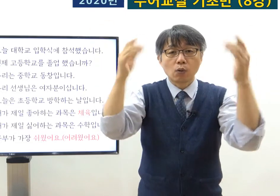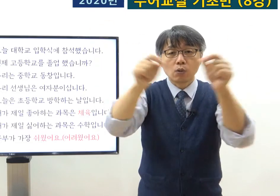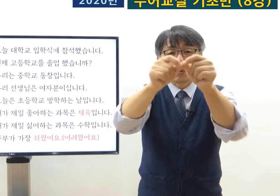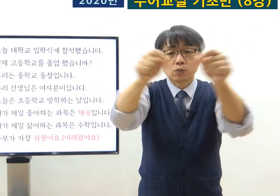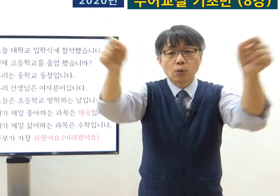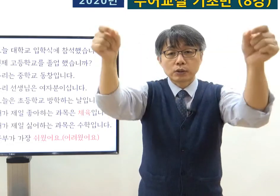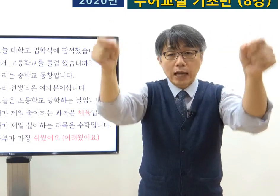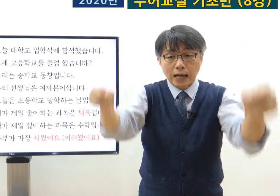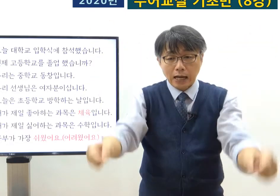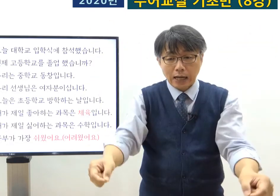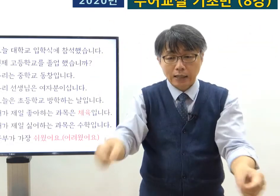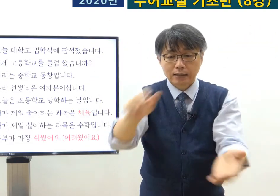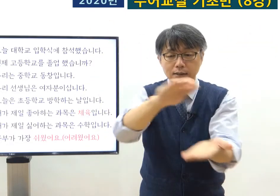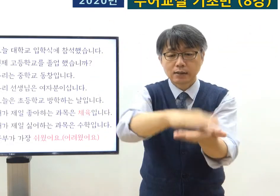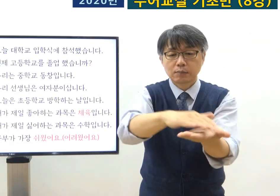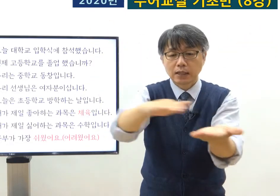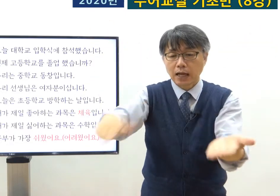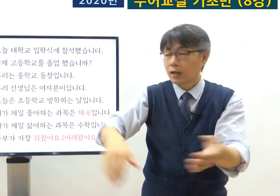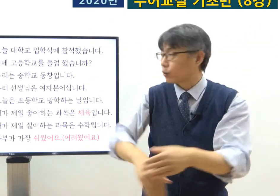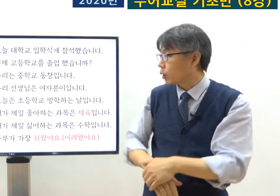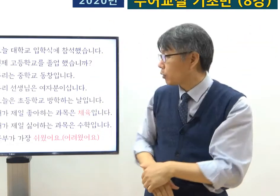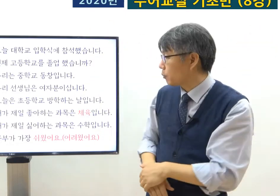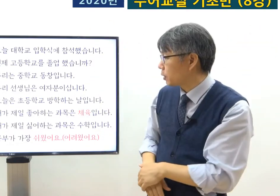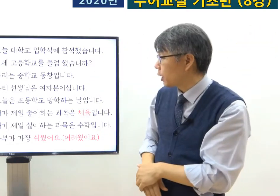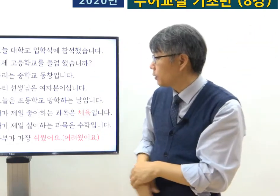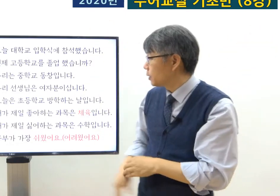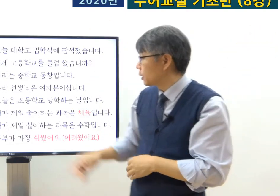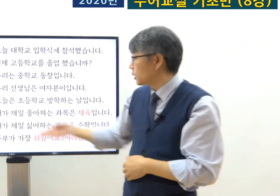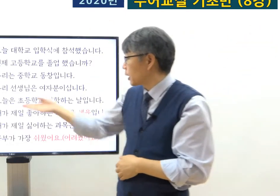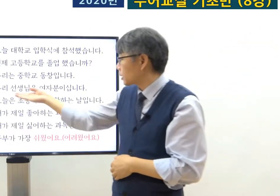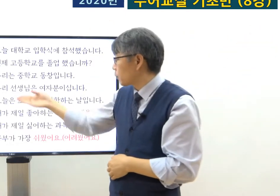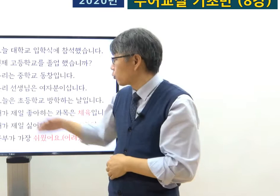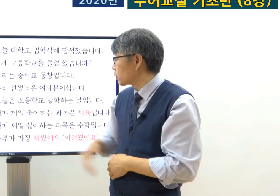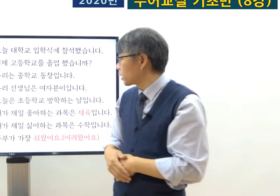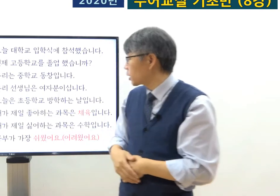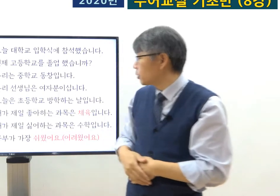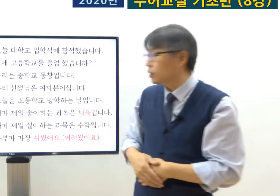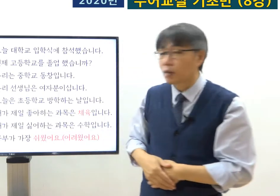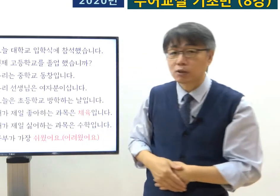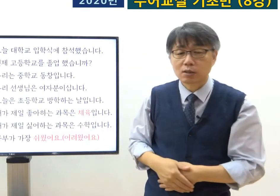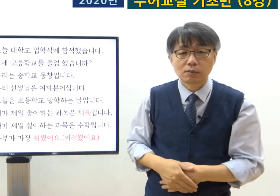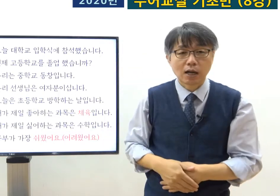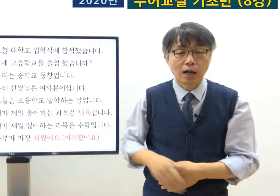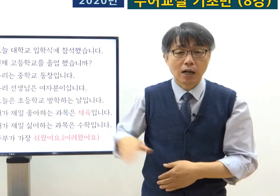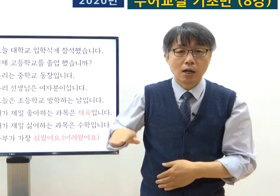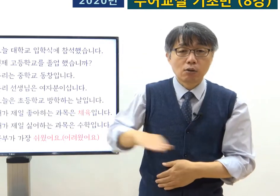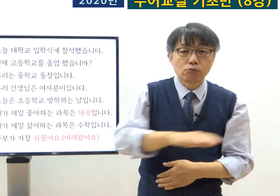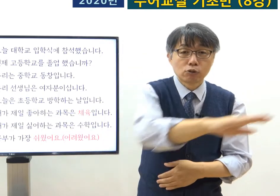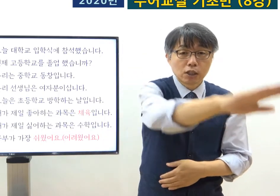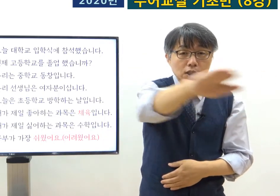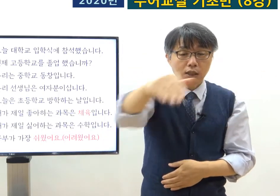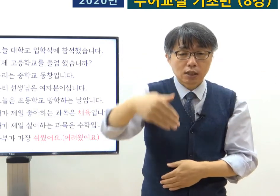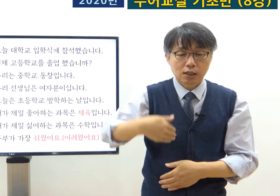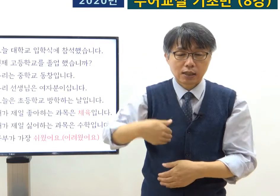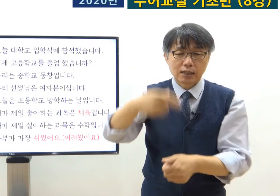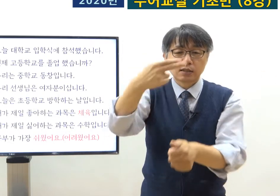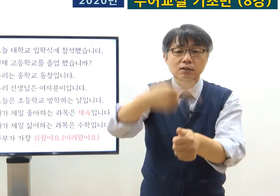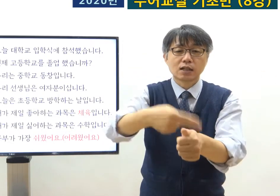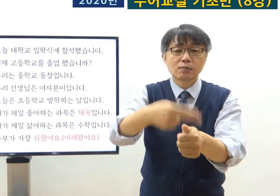중학교 동창입니다. 이렇게 표현합니다. 자, 그 다음에 우리 선생님은 여자분이십니다. 우리 선생님은